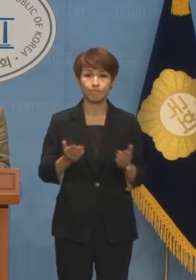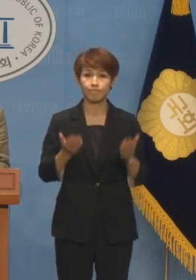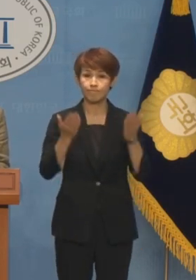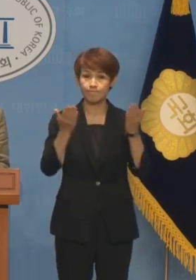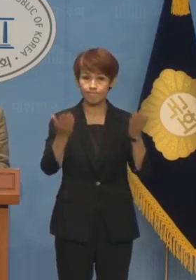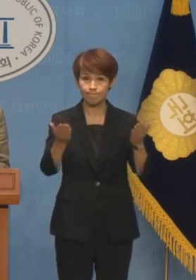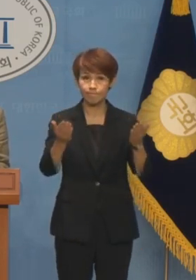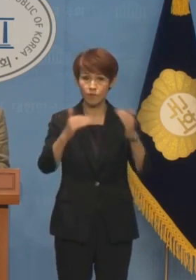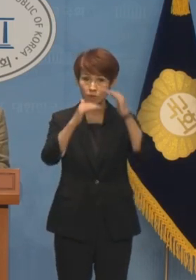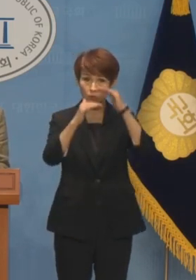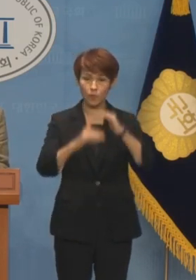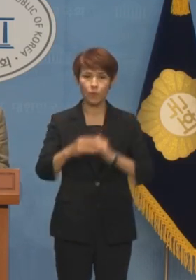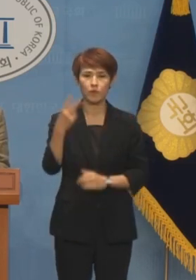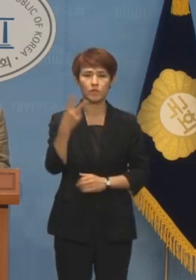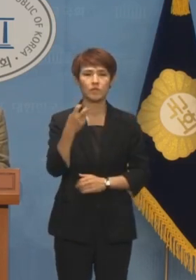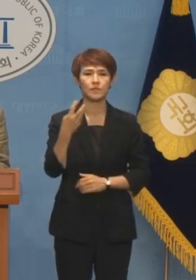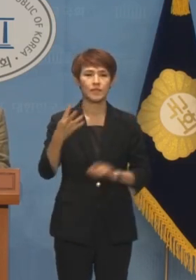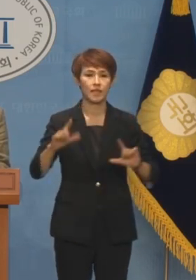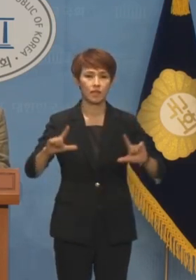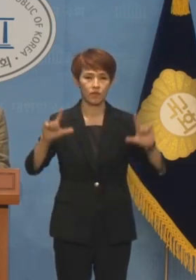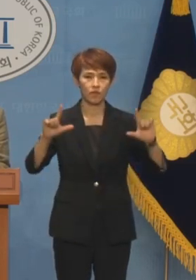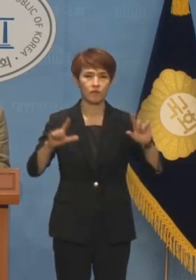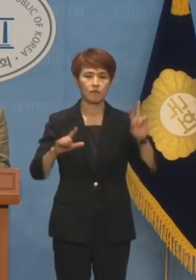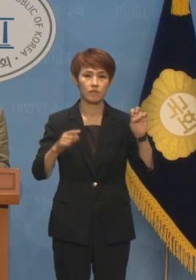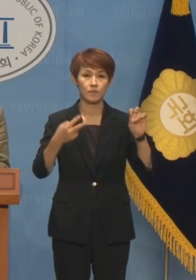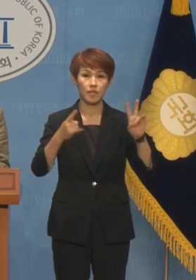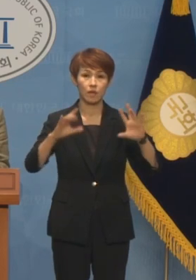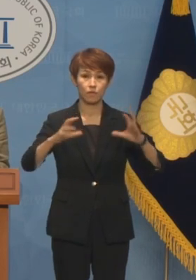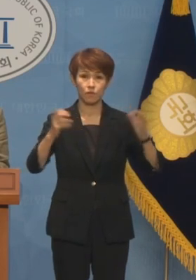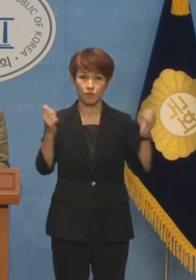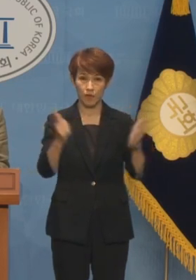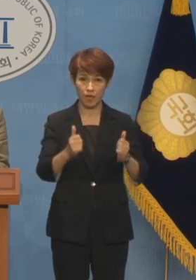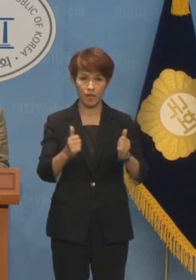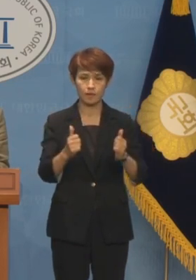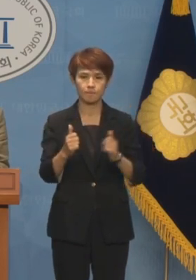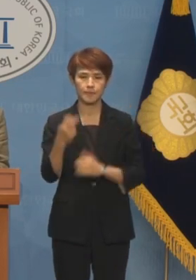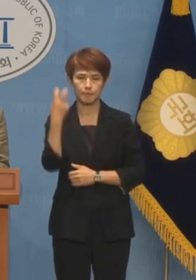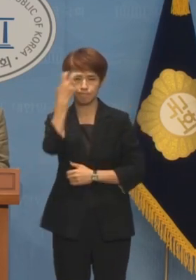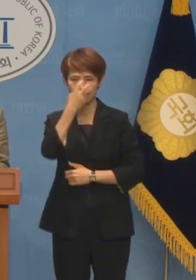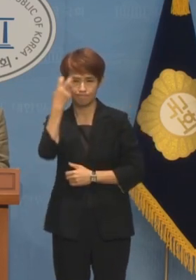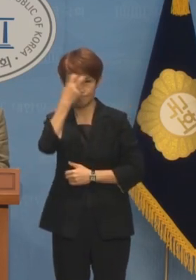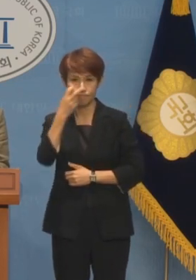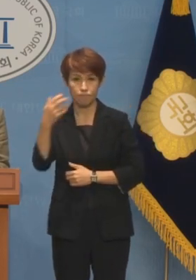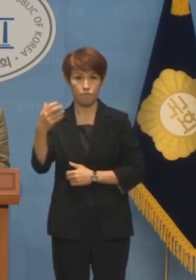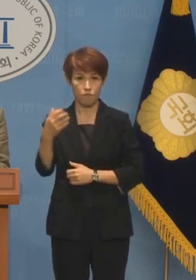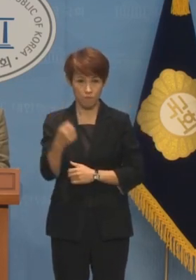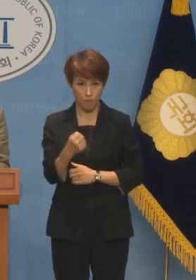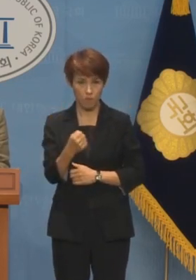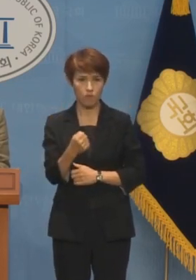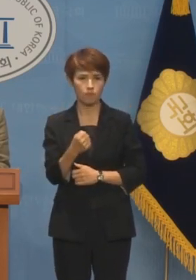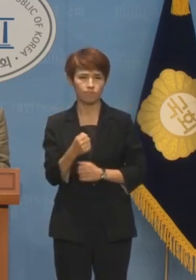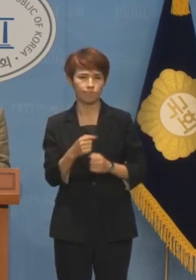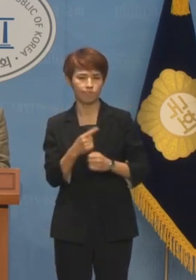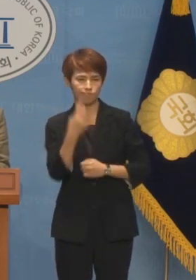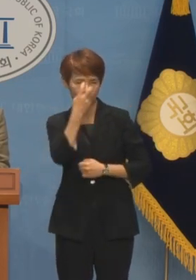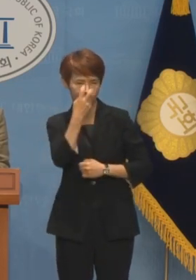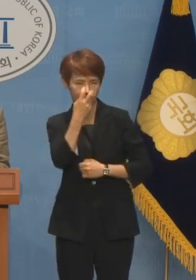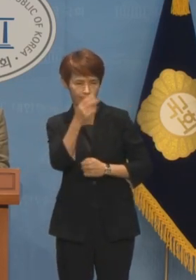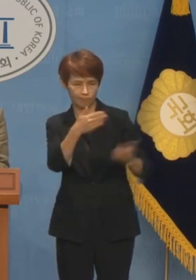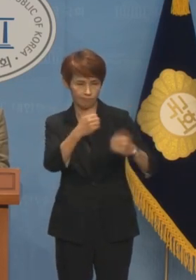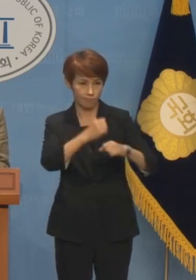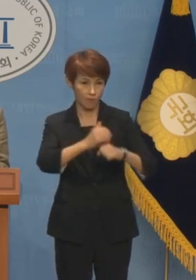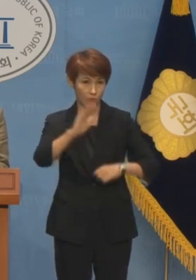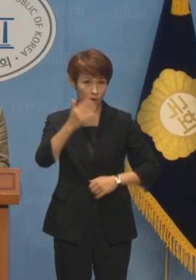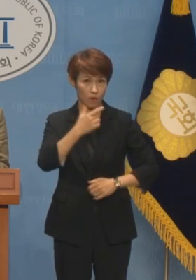내용이 2024년 22대 국회의 국감을 통해 철저하게 국민께 소명되어지기를 바라는